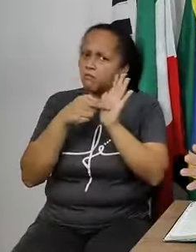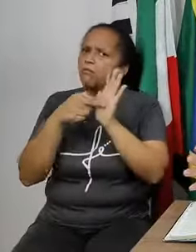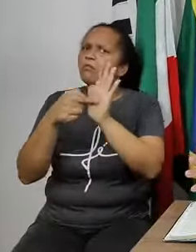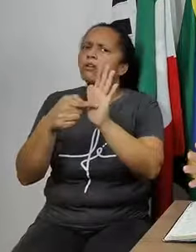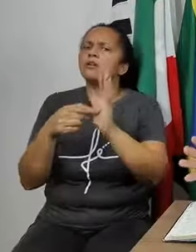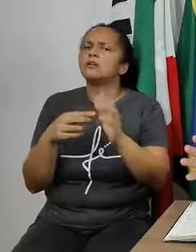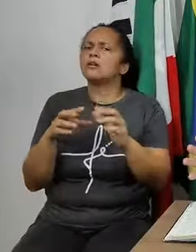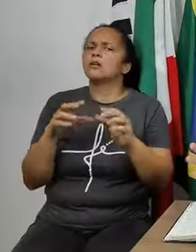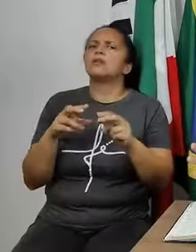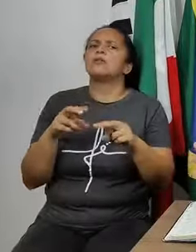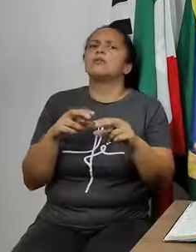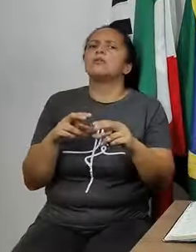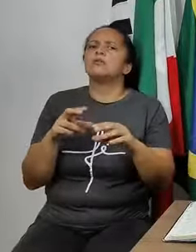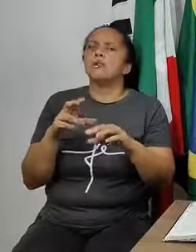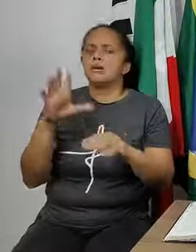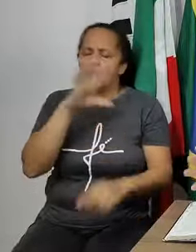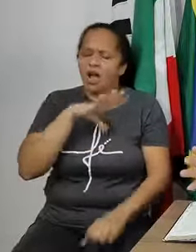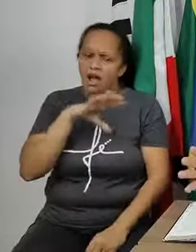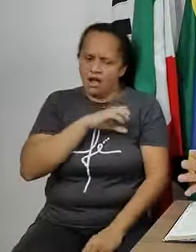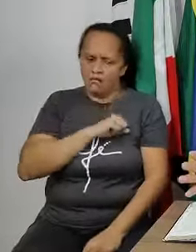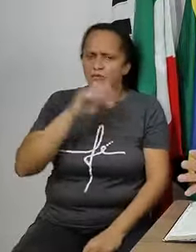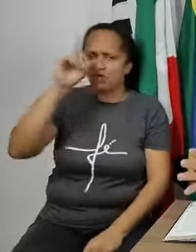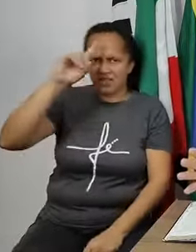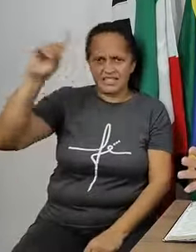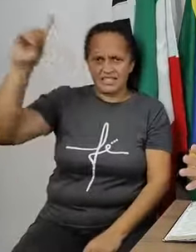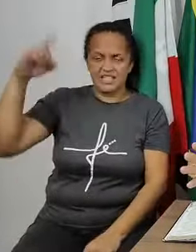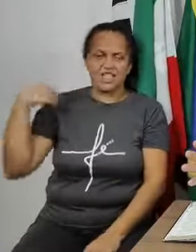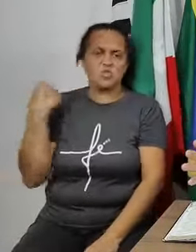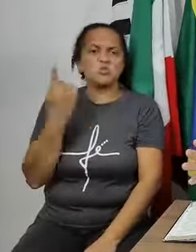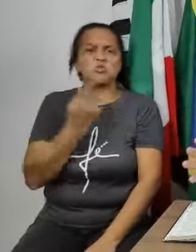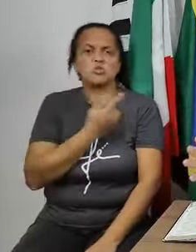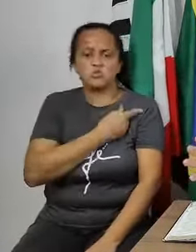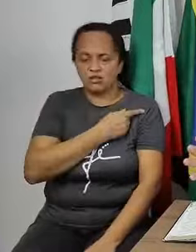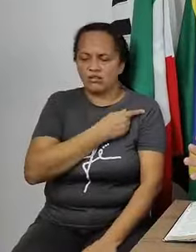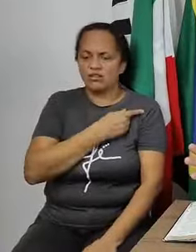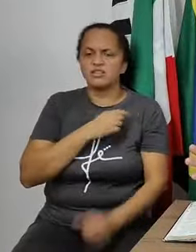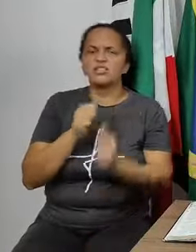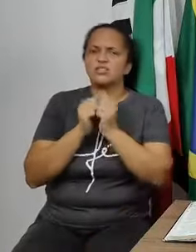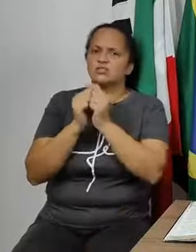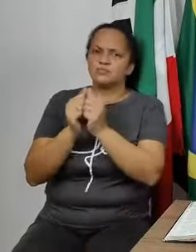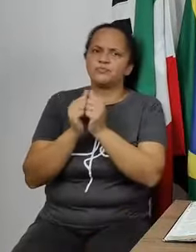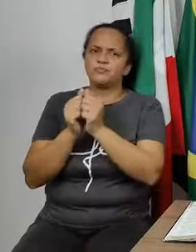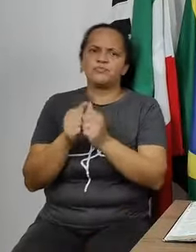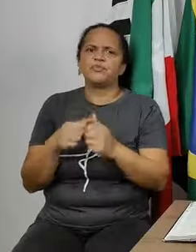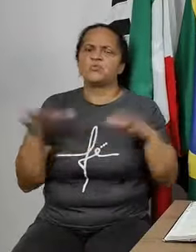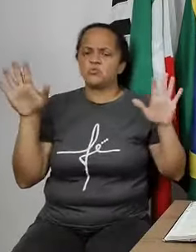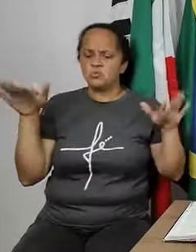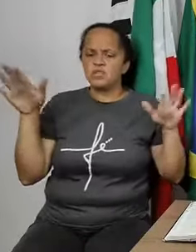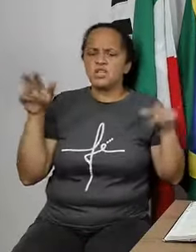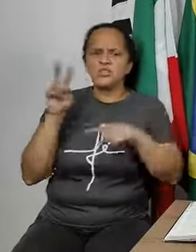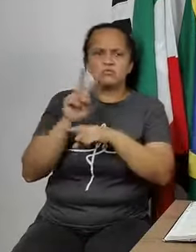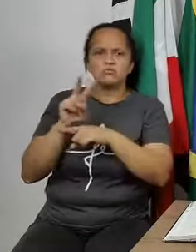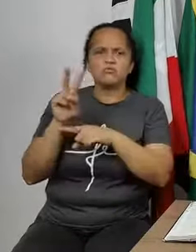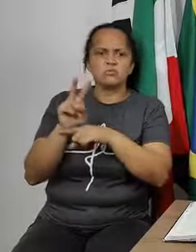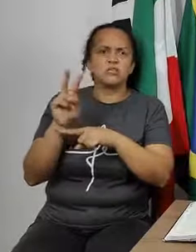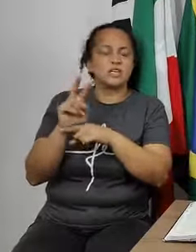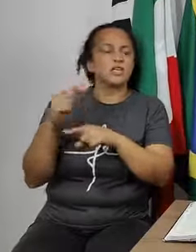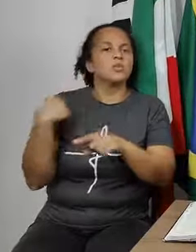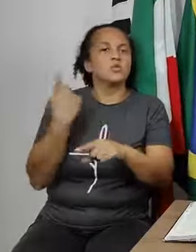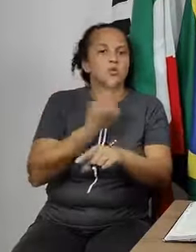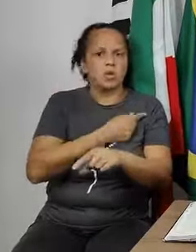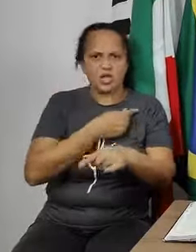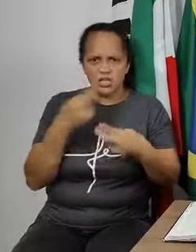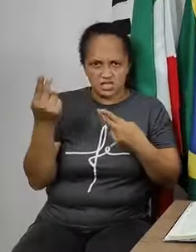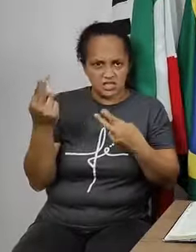à morte o dia todo. Fomos considerados como ovelhas para o matadouro. Aí ele